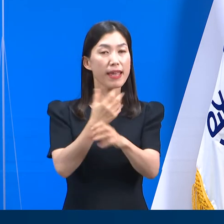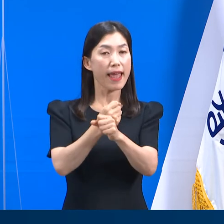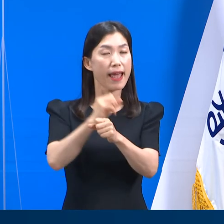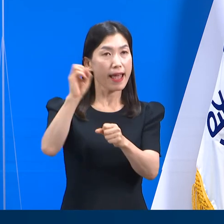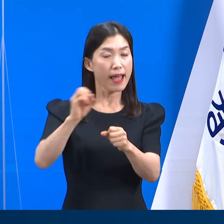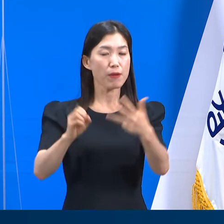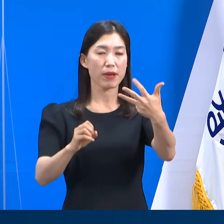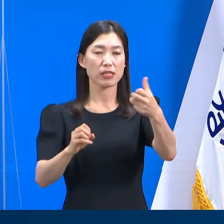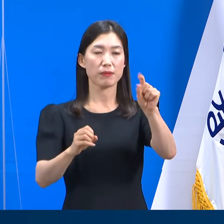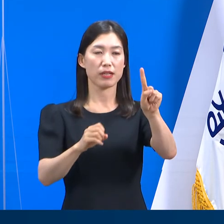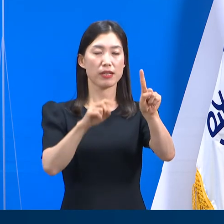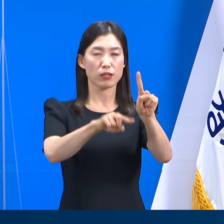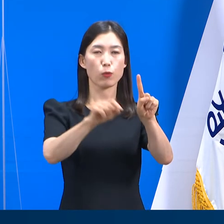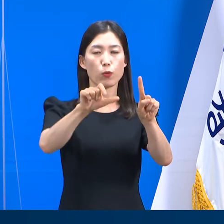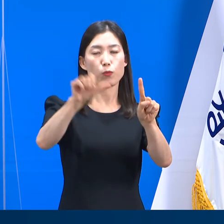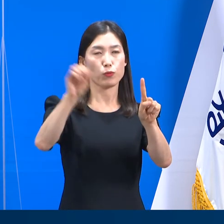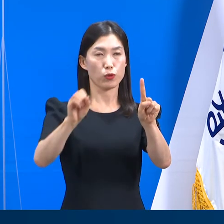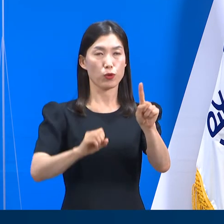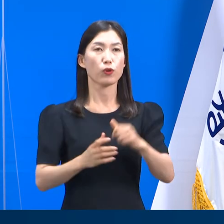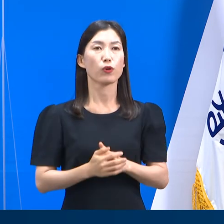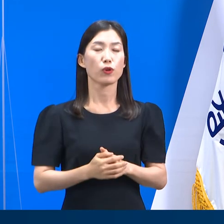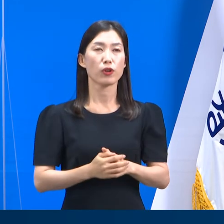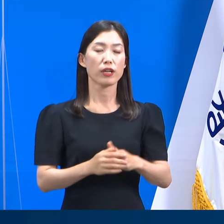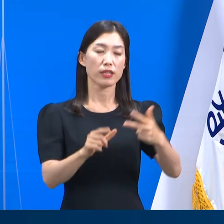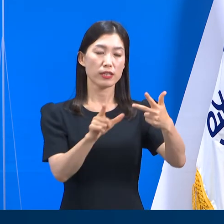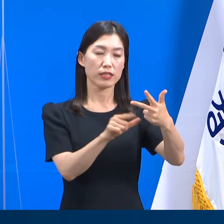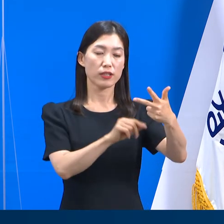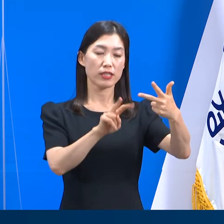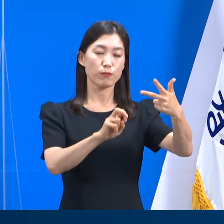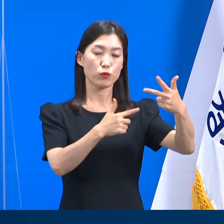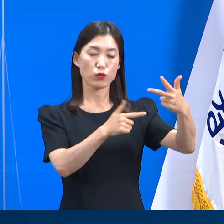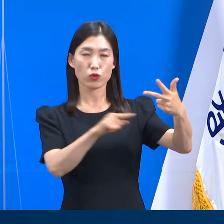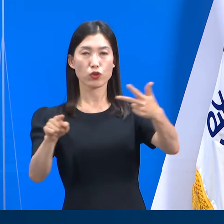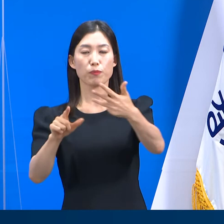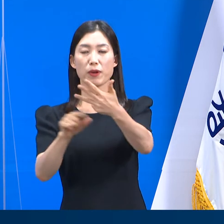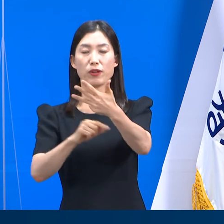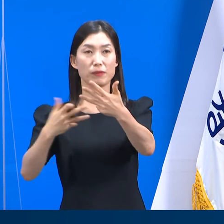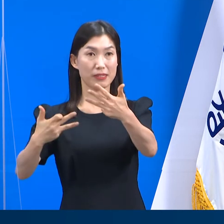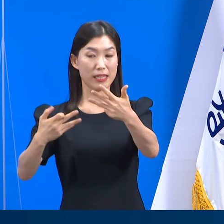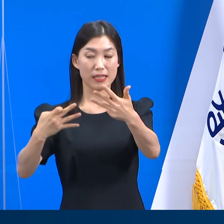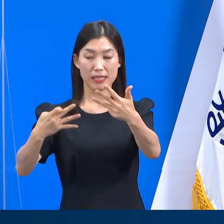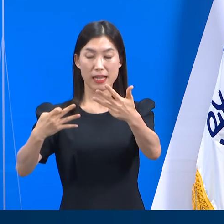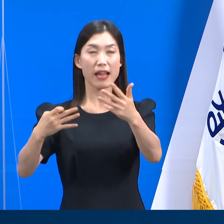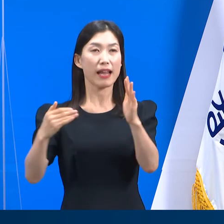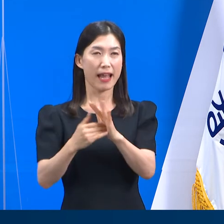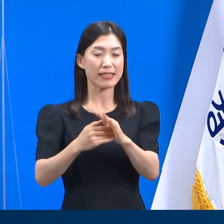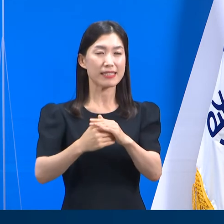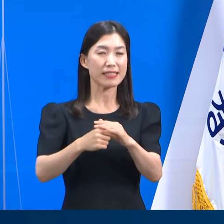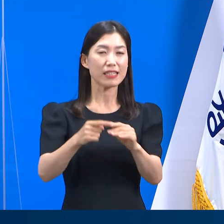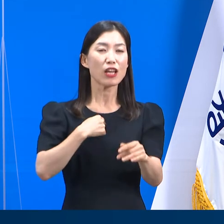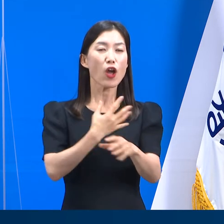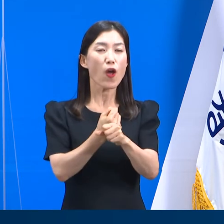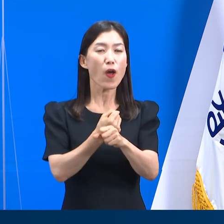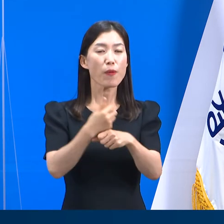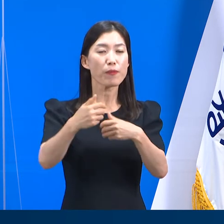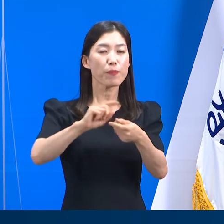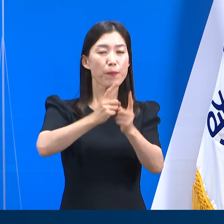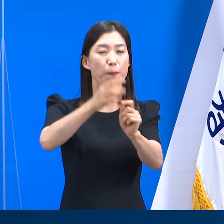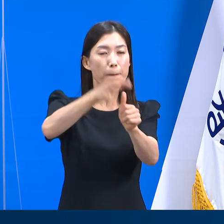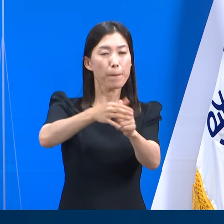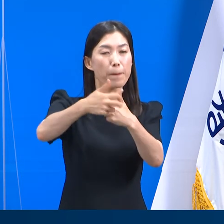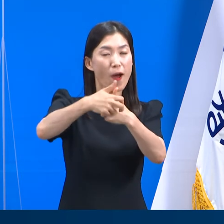예약률은 81.5%입니다. 시돌 26일부터 8월 14일까지 위탁 의료기관에서 접종